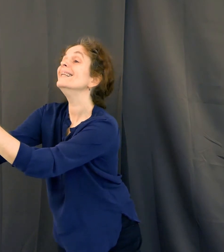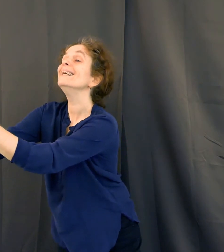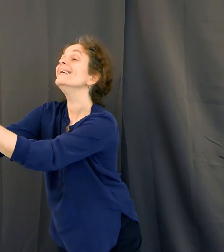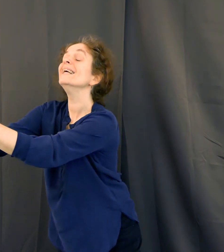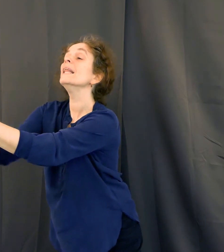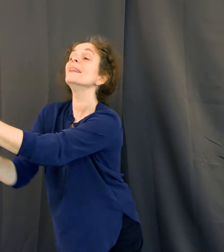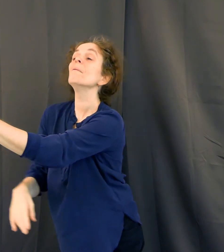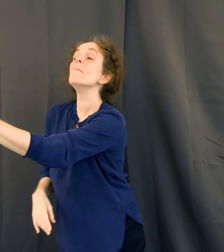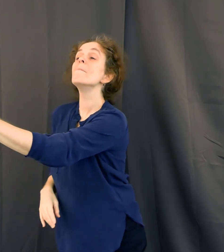s'enfuit.